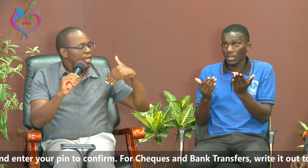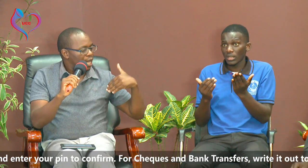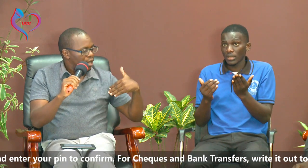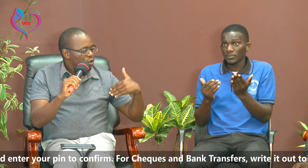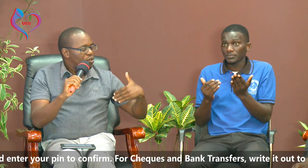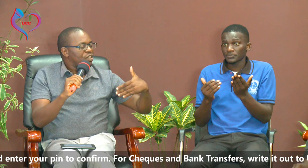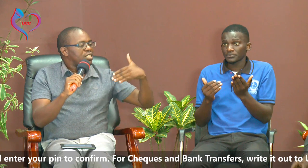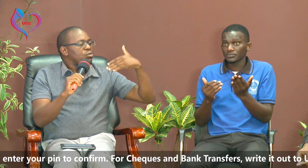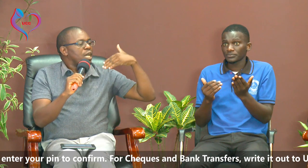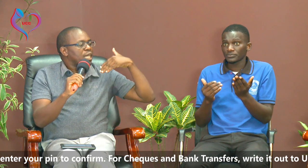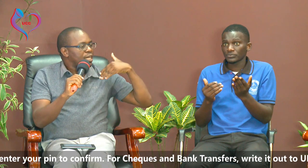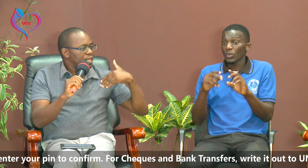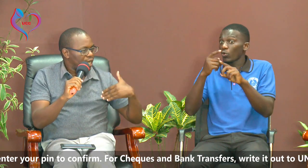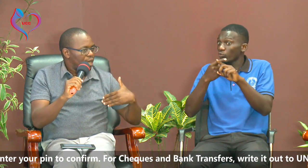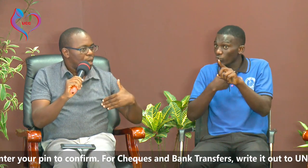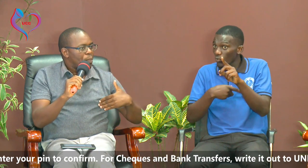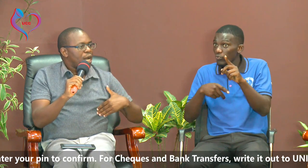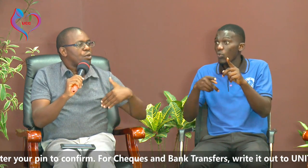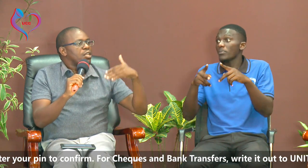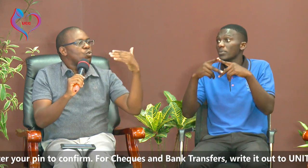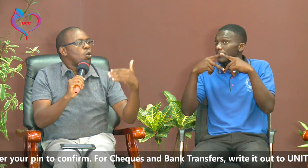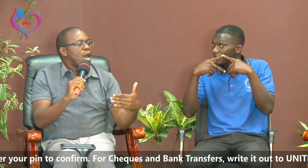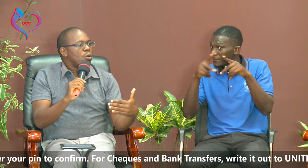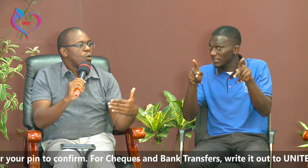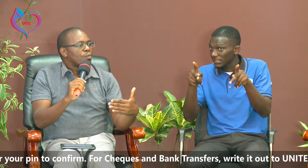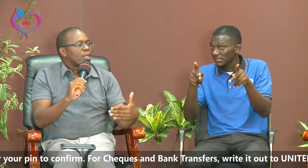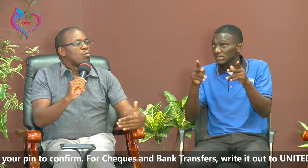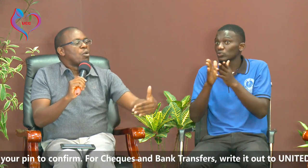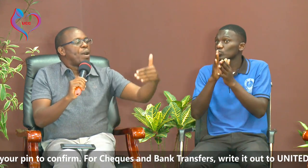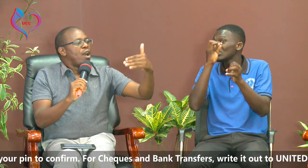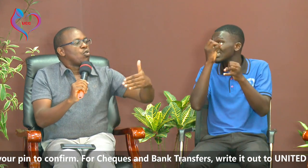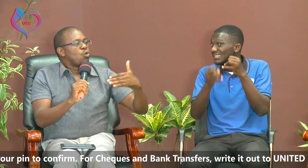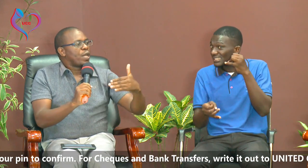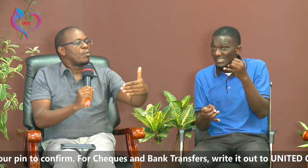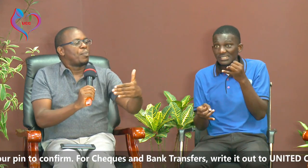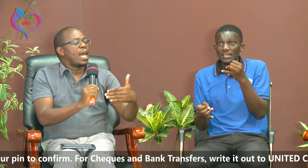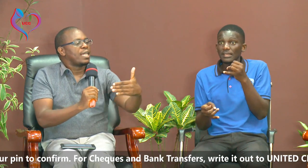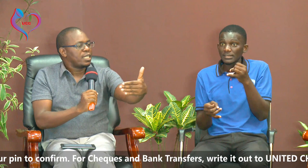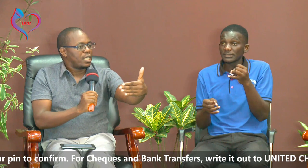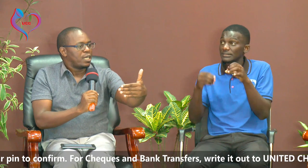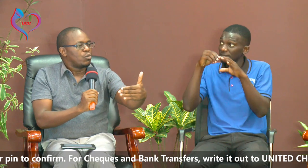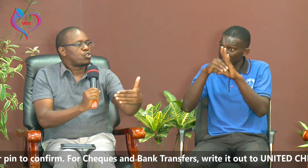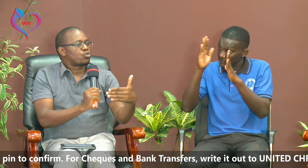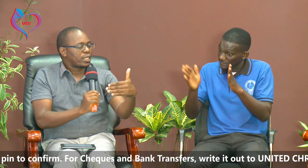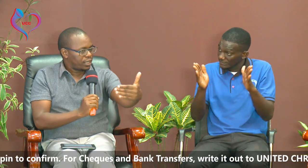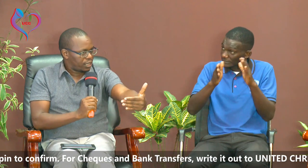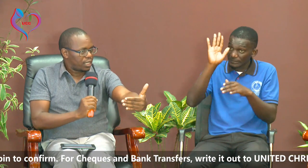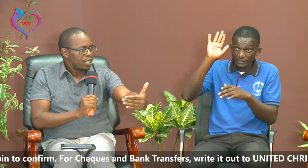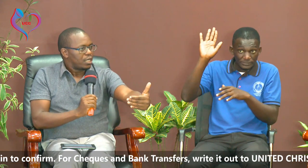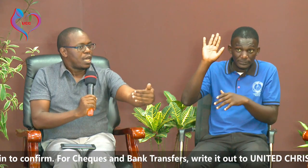gwazapanga okuva ensi lwe yatandika paka lw'eriggwaawo mu mupango gwe mu pulaani ye mu strategy ye